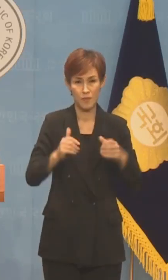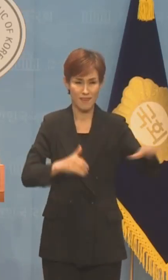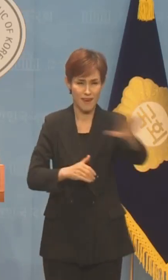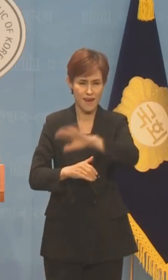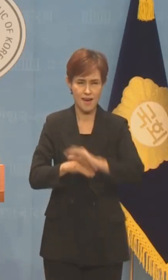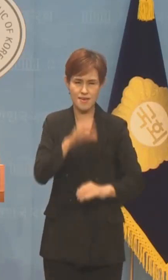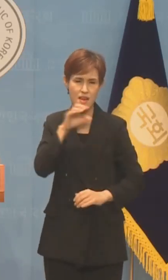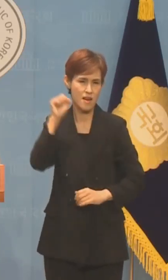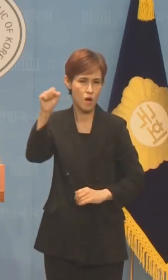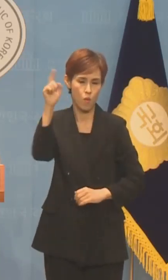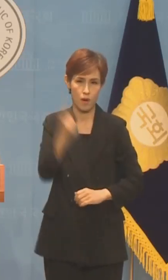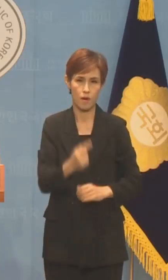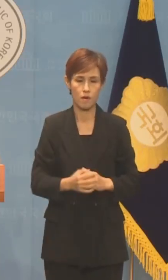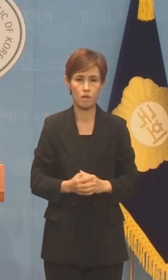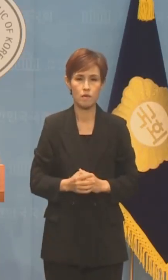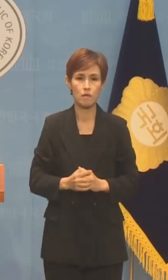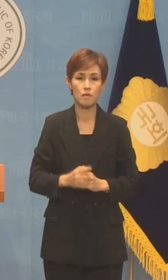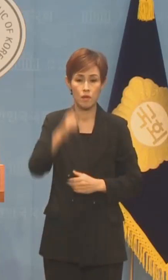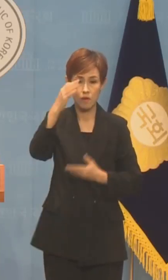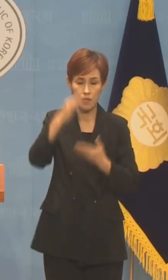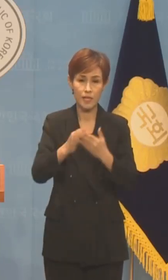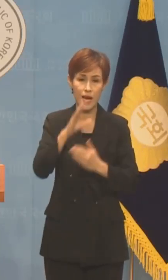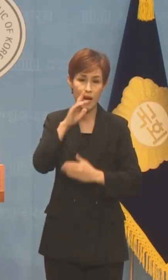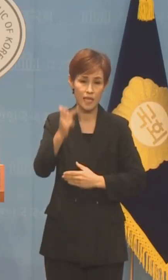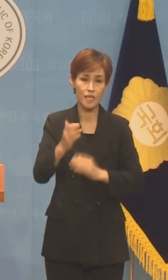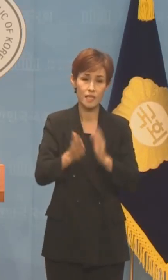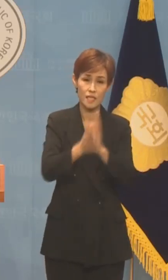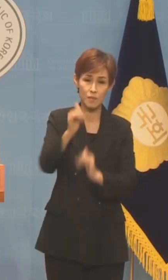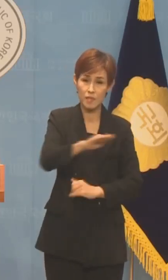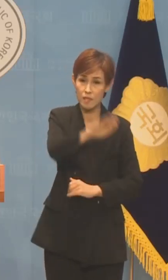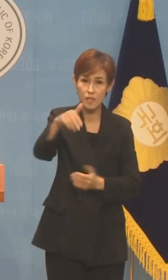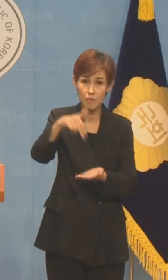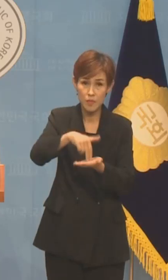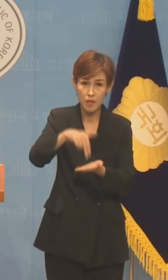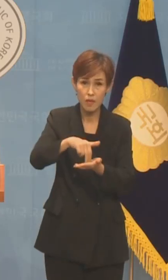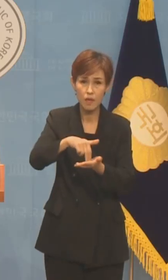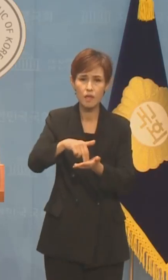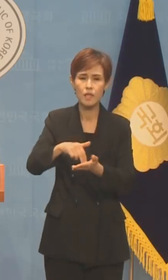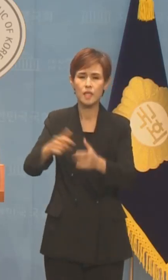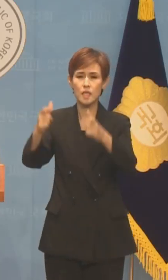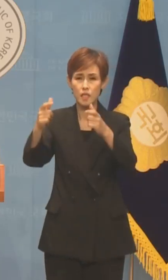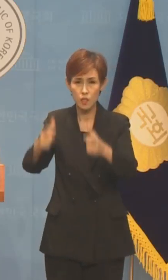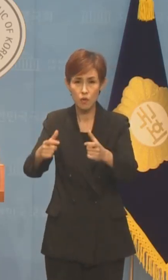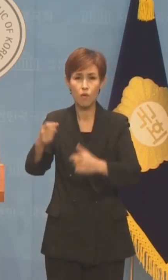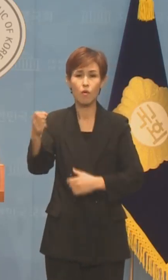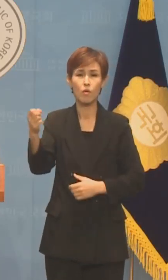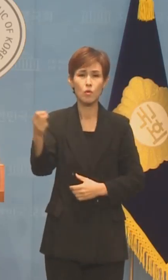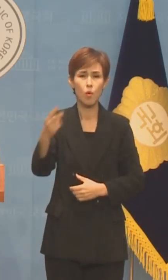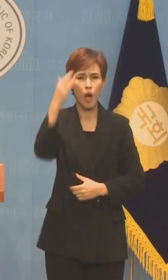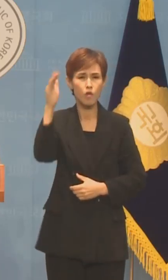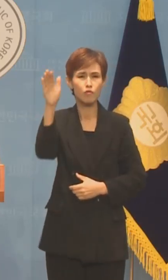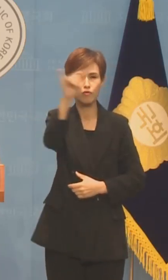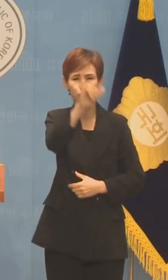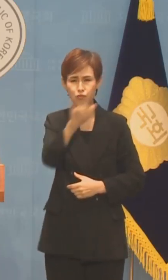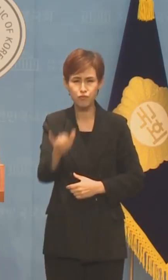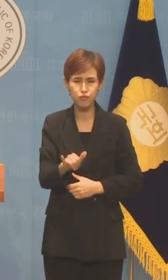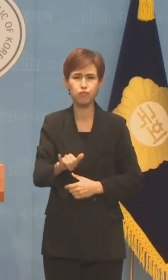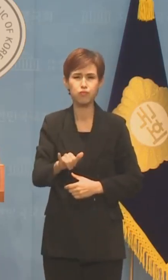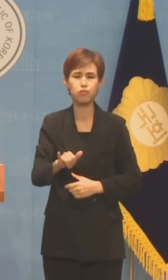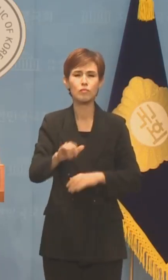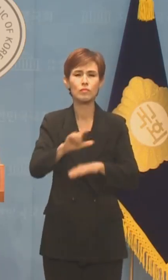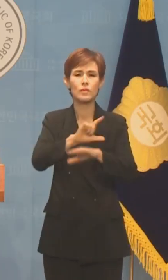한편 천안, 아산 시민에게 놓여진 이 상황은 그 지역뿐 아닌 대한민국